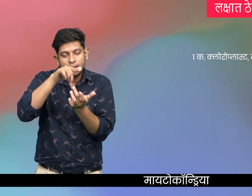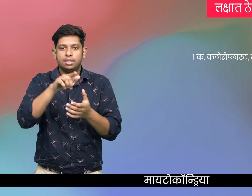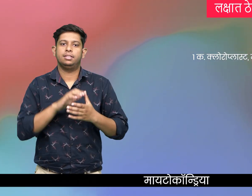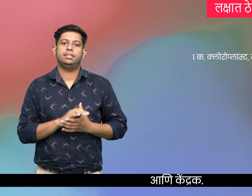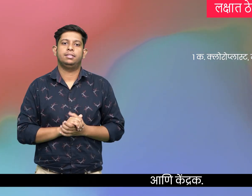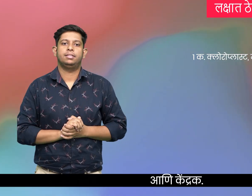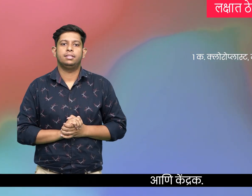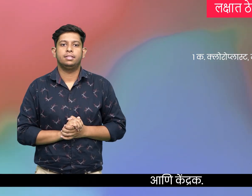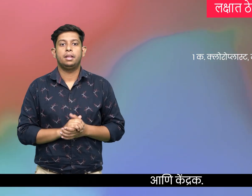आणि केंद्रक.